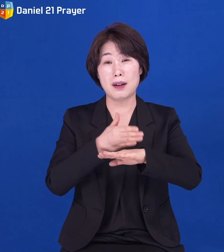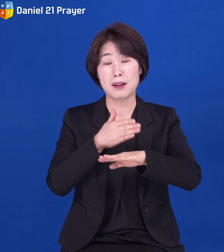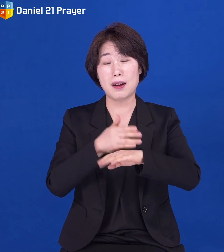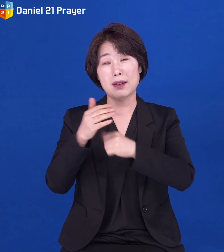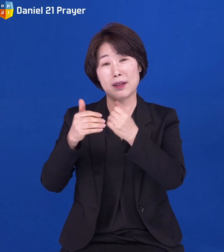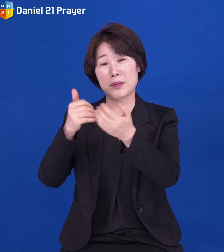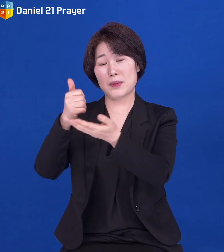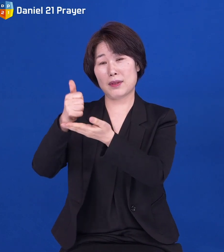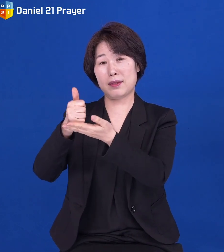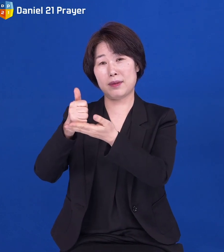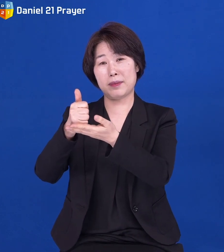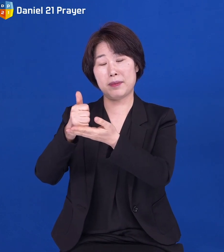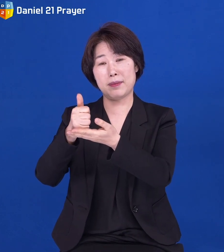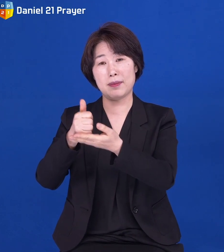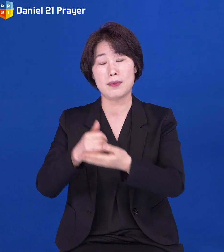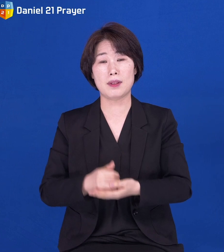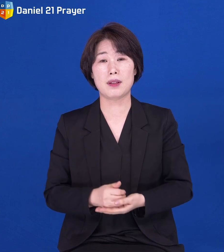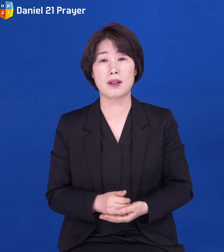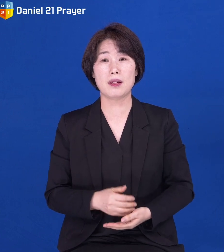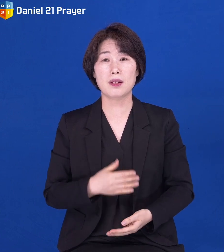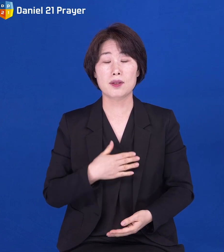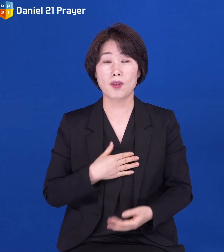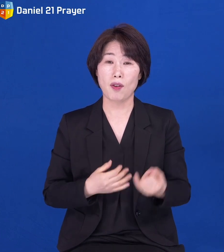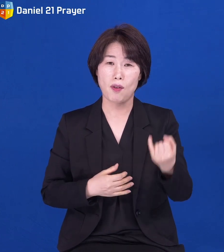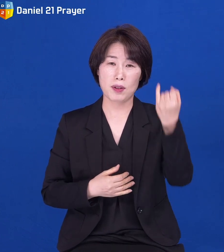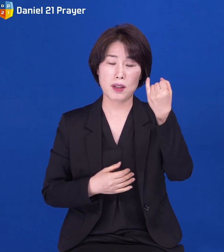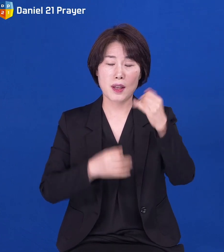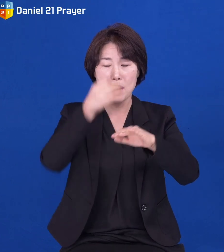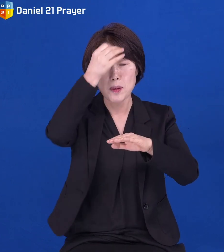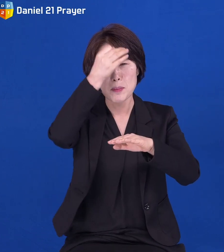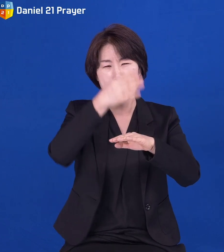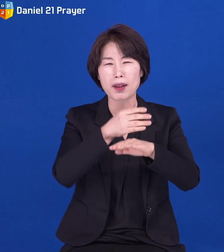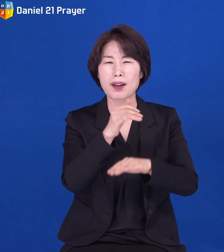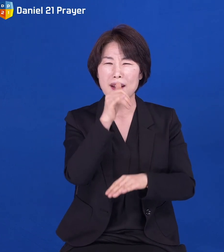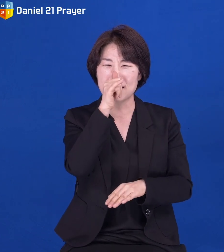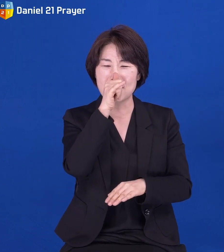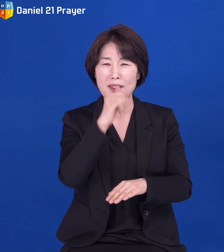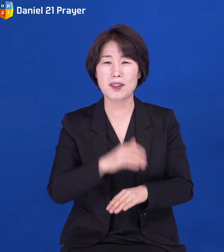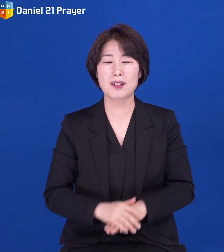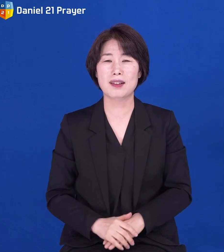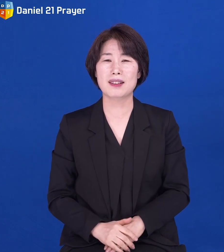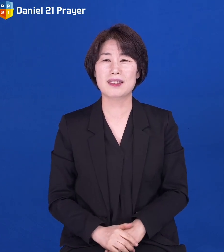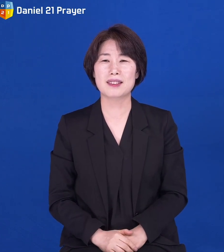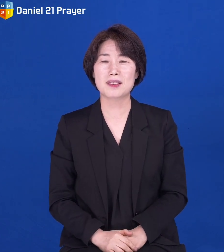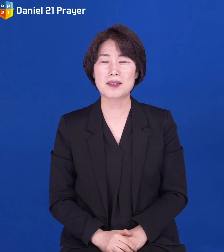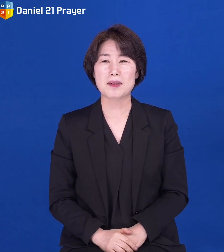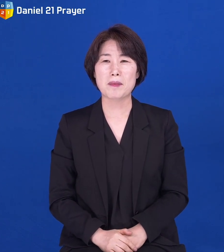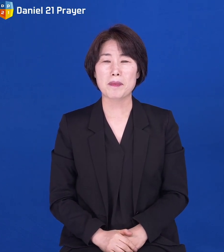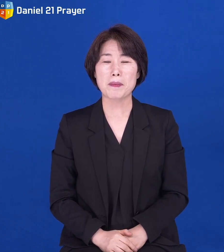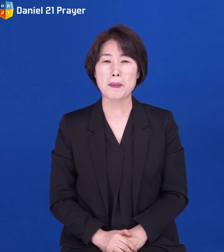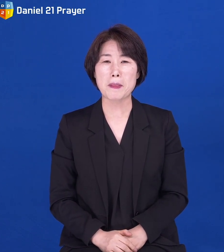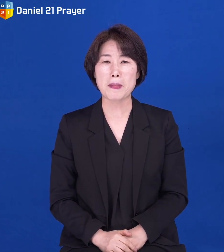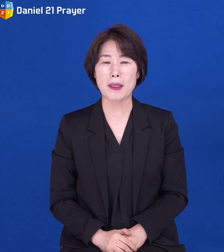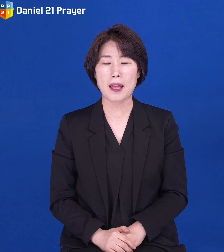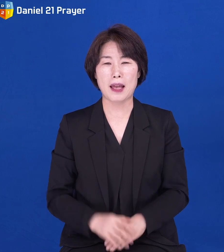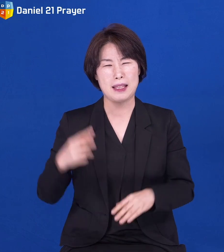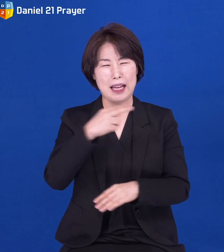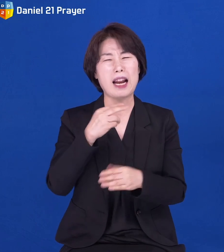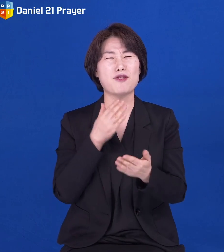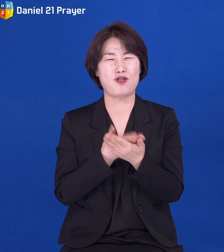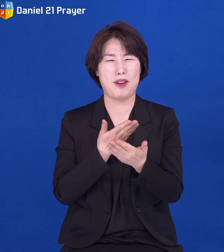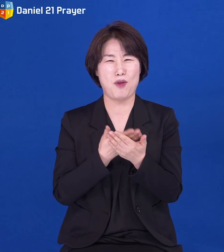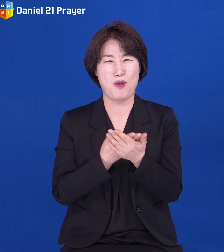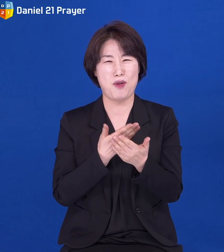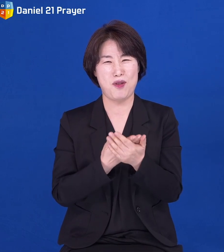하나님께서는 제가 이런 말 하는 건 좀 언니한테 좀 미안하게 하네. 이건 좀 없는 얘기로. 편집이 안 되니까 이거 어떻게 해야지